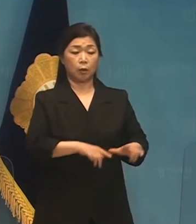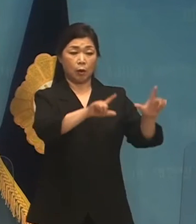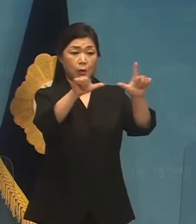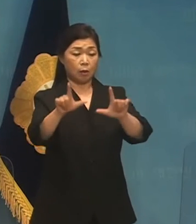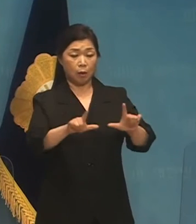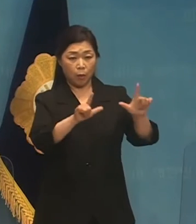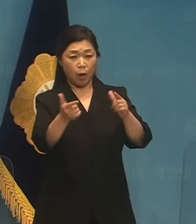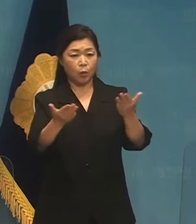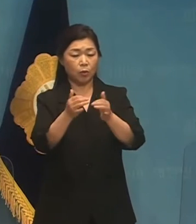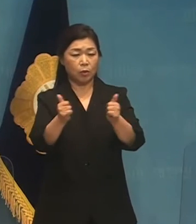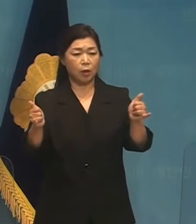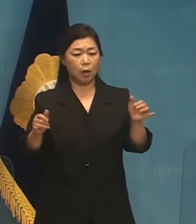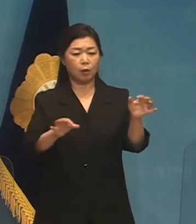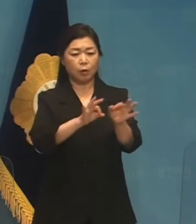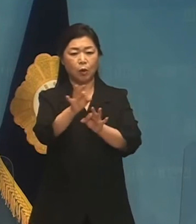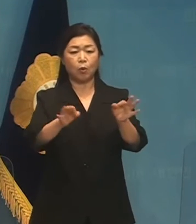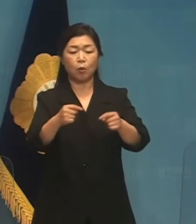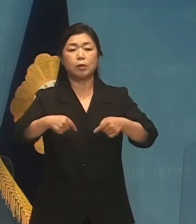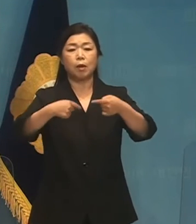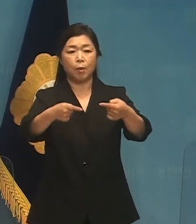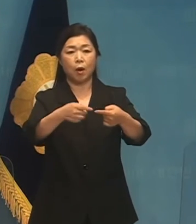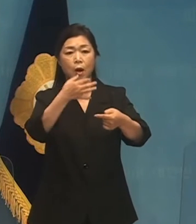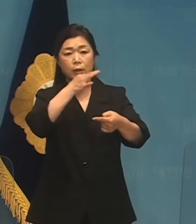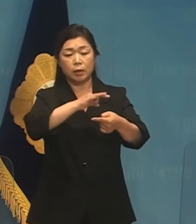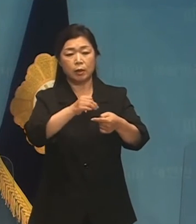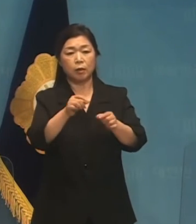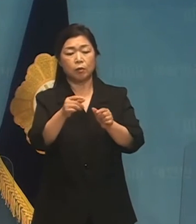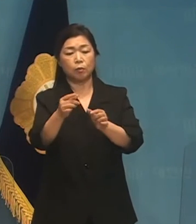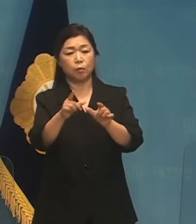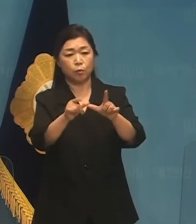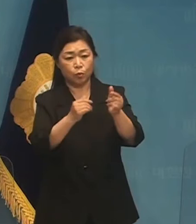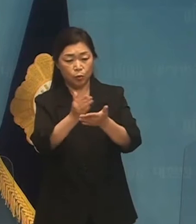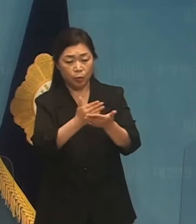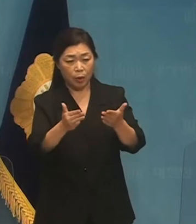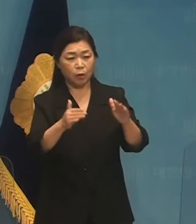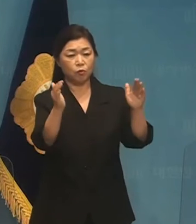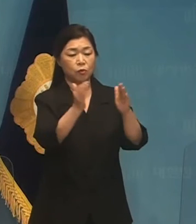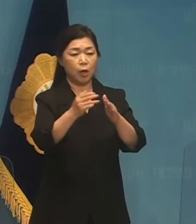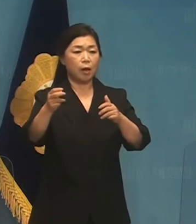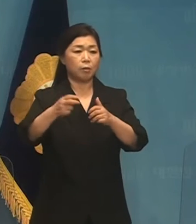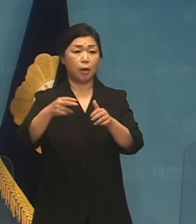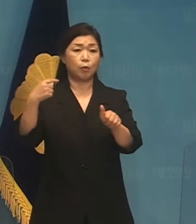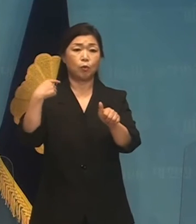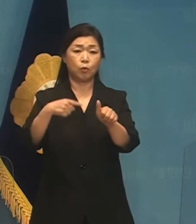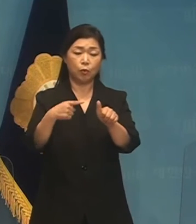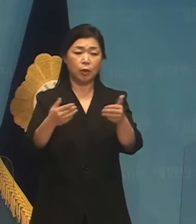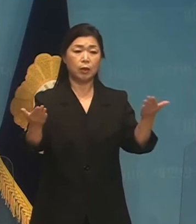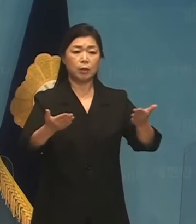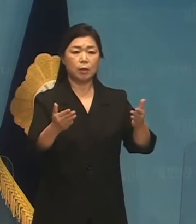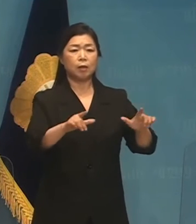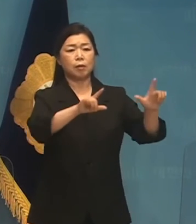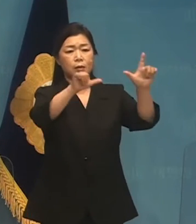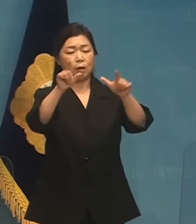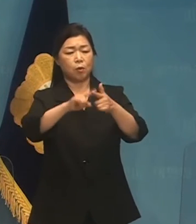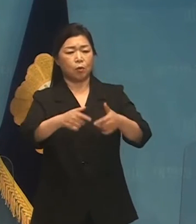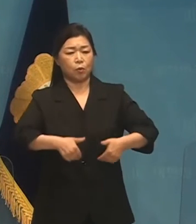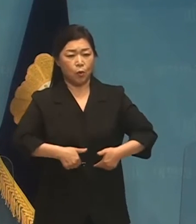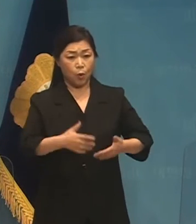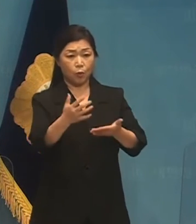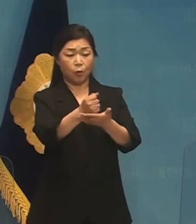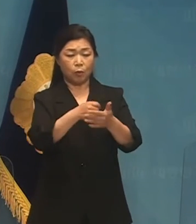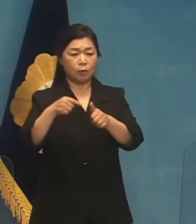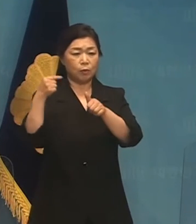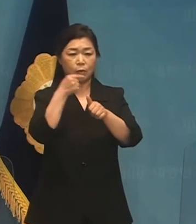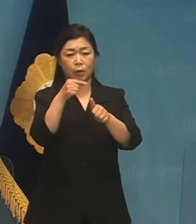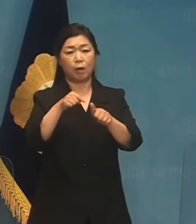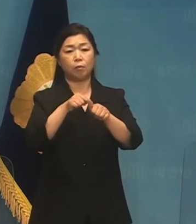생태사회, 노동자 경영 참여와 이익 준정, 주택, 의료, 교육, 일자리 사회적 소유와 통제